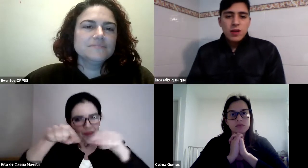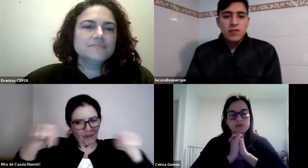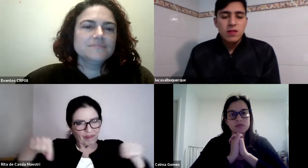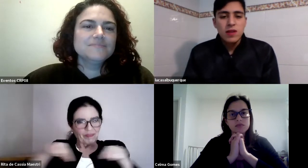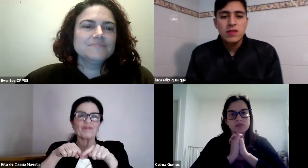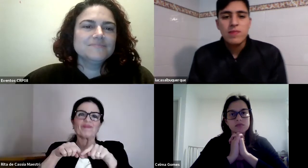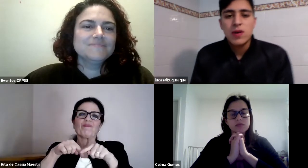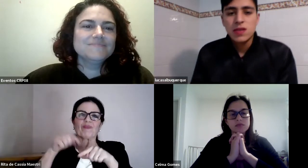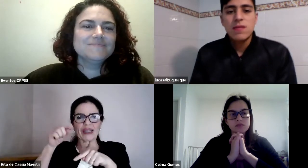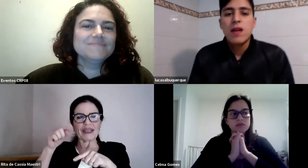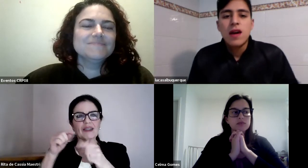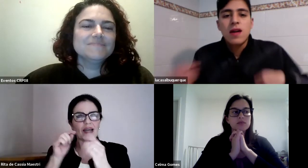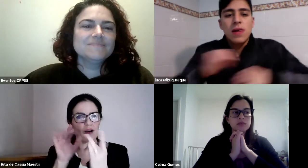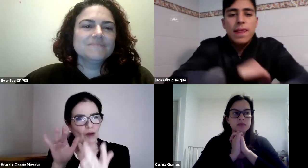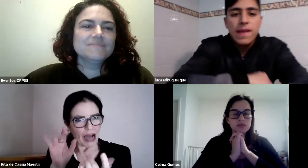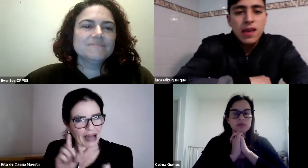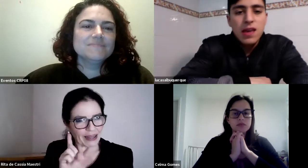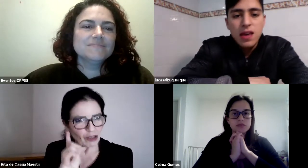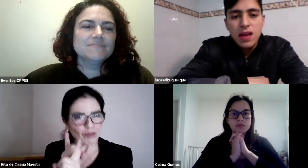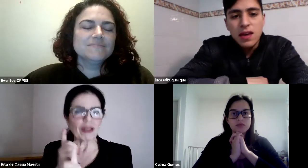até para que futuramente você possa trabalhar